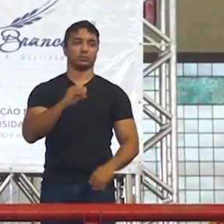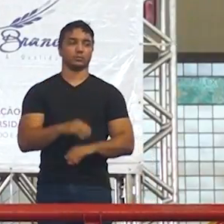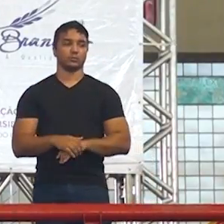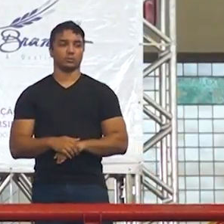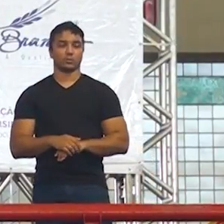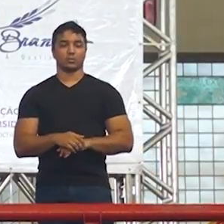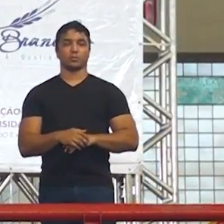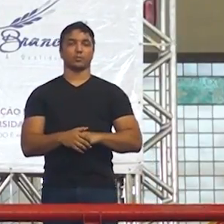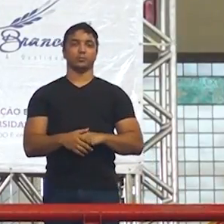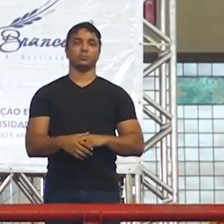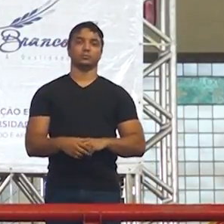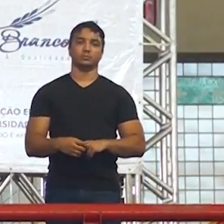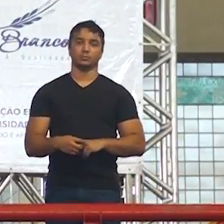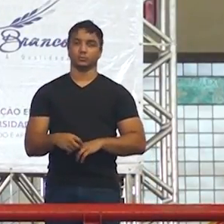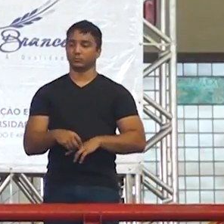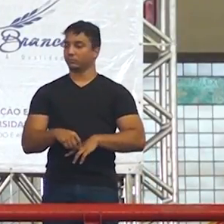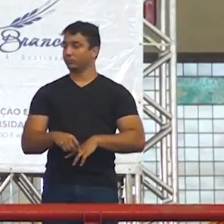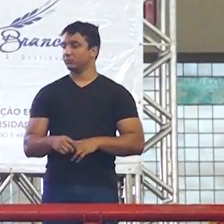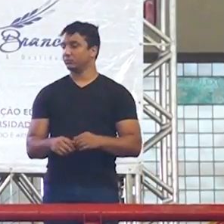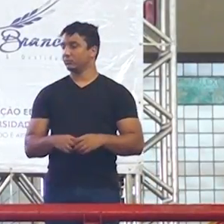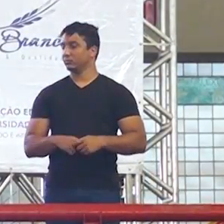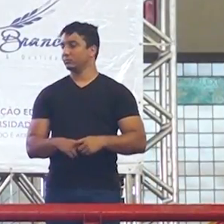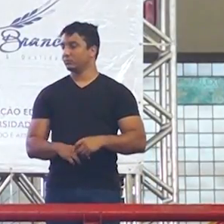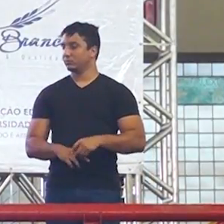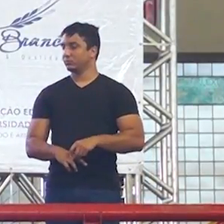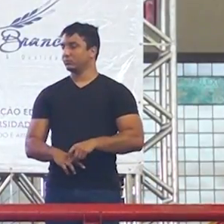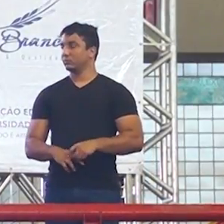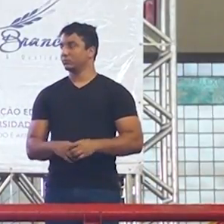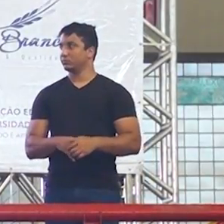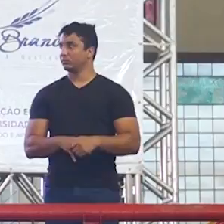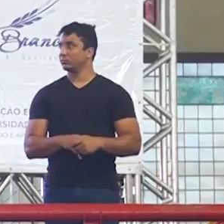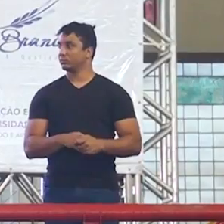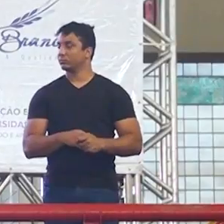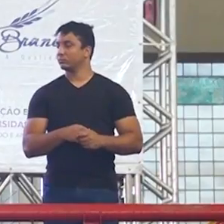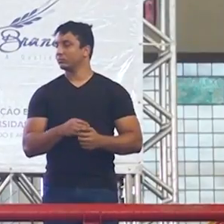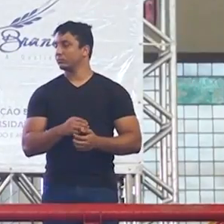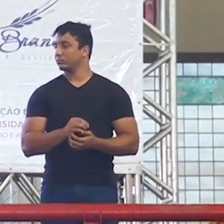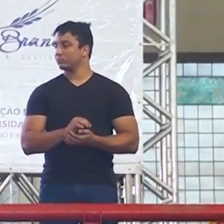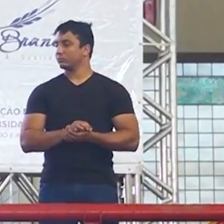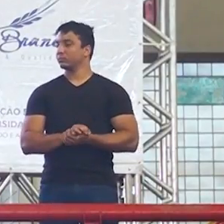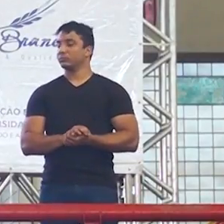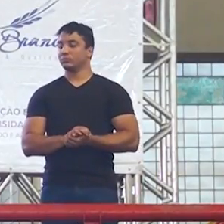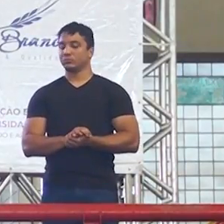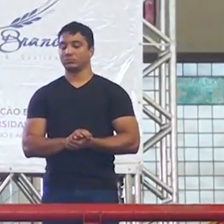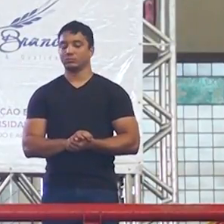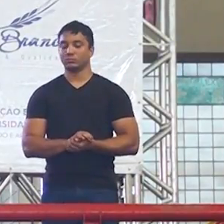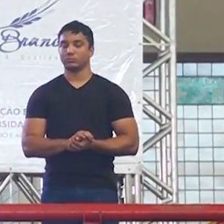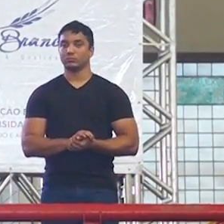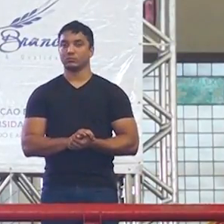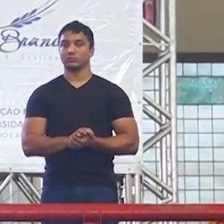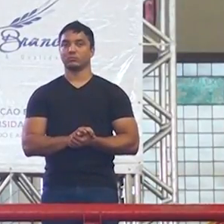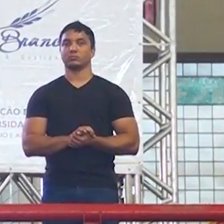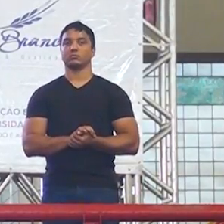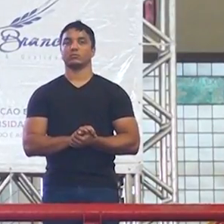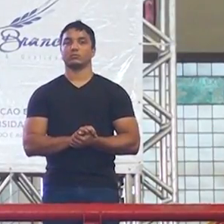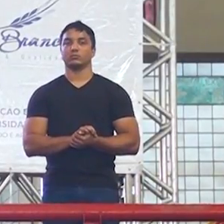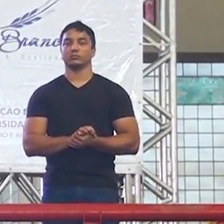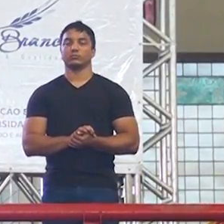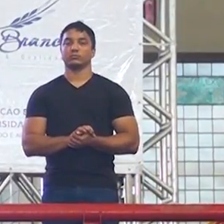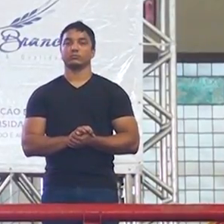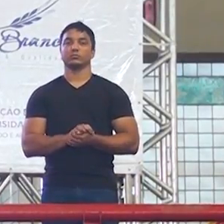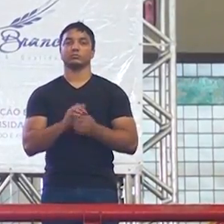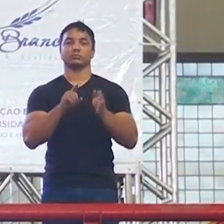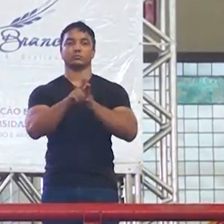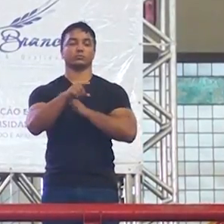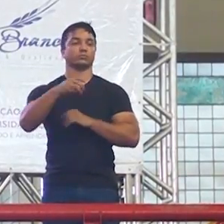Ok? Beleza. C de casa. Vamos agora, galera, para a questão de número 3.